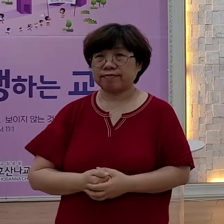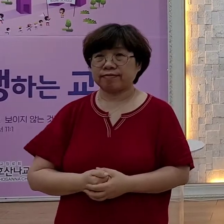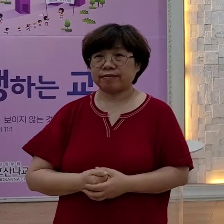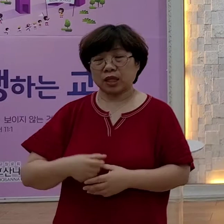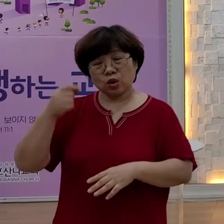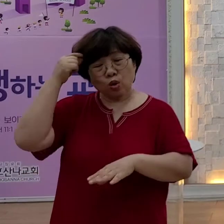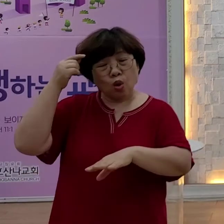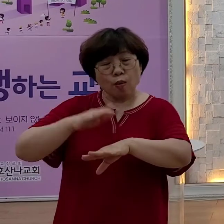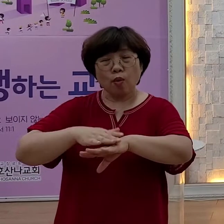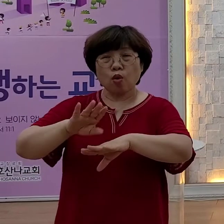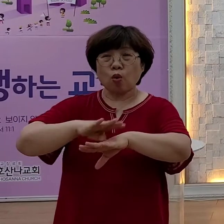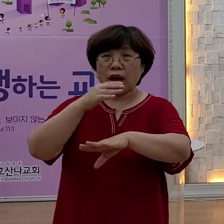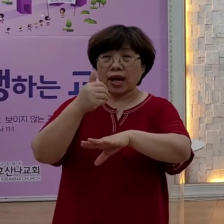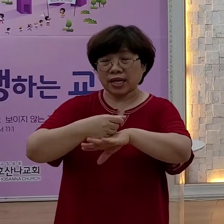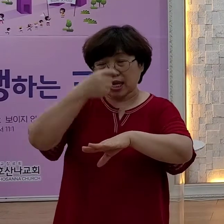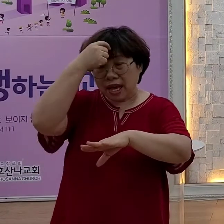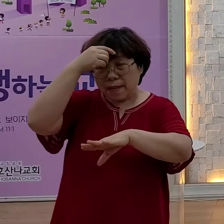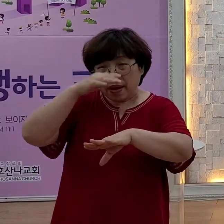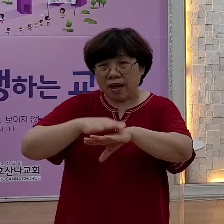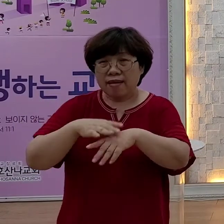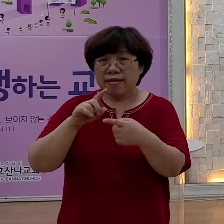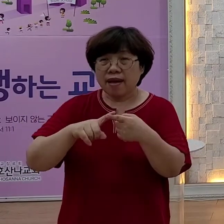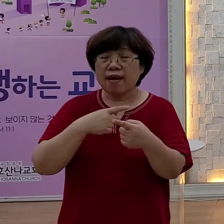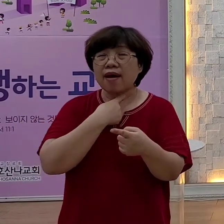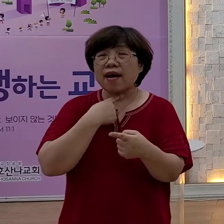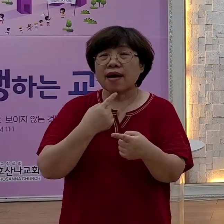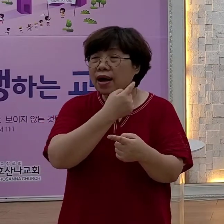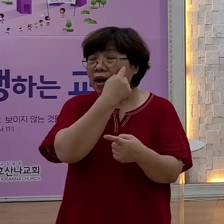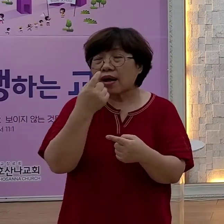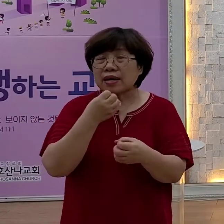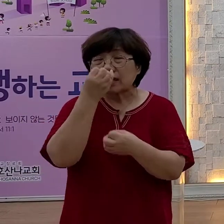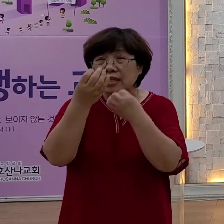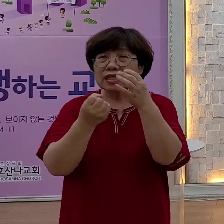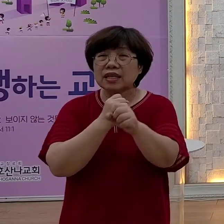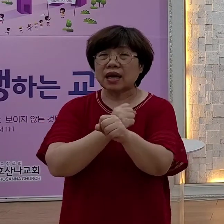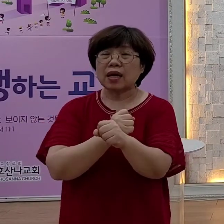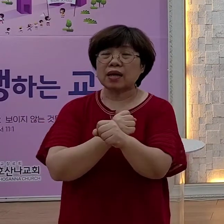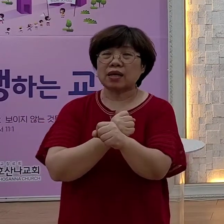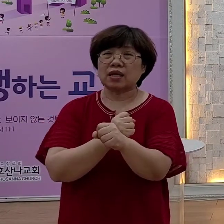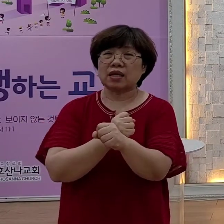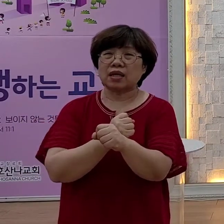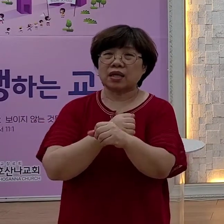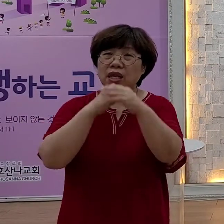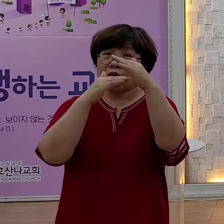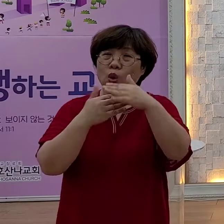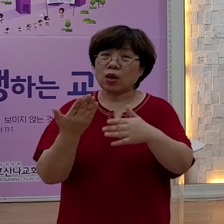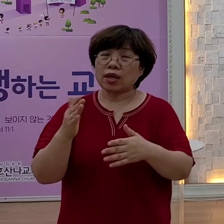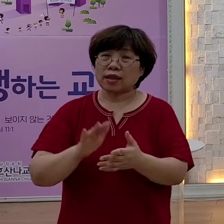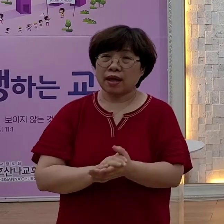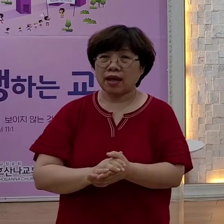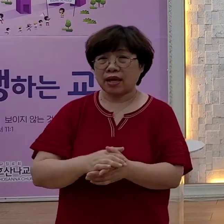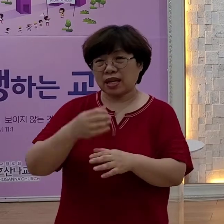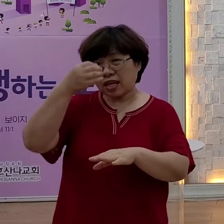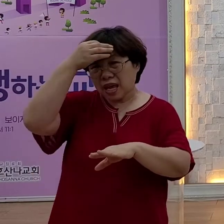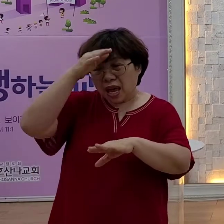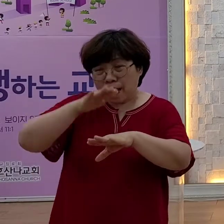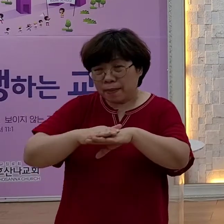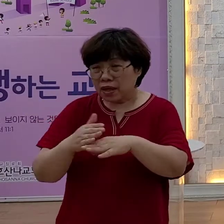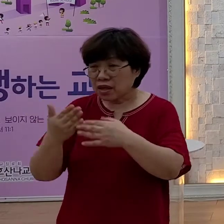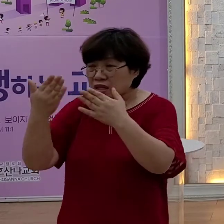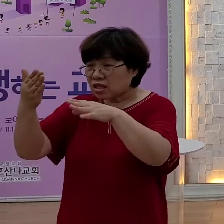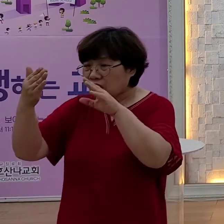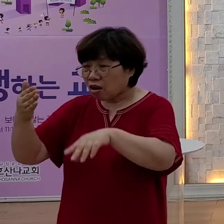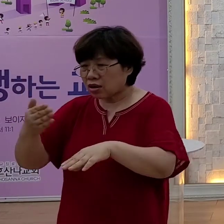간증하면서 우리에게 주신 중요한 메시지가 뭐예요? 여러분 예배에서 오늘 이 중요한 건 자리잖아요. 가까이 나오라는